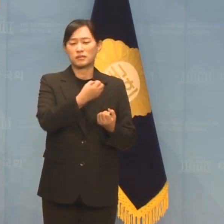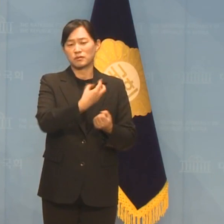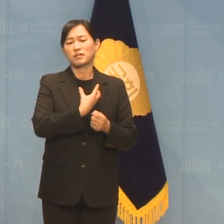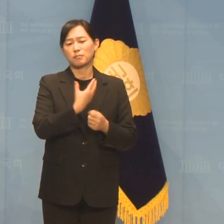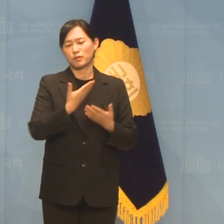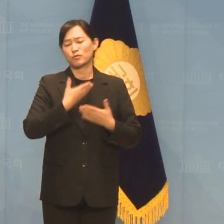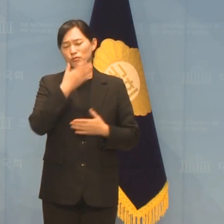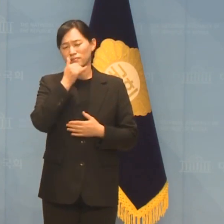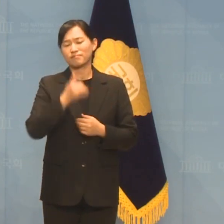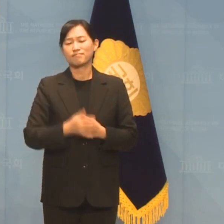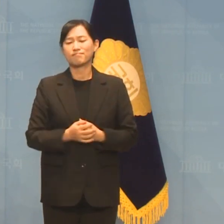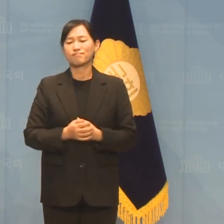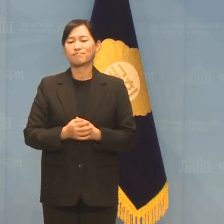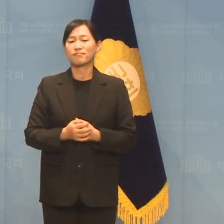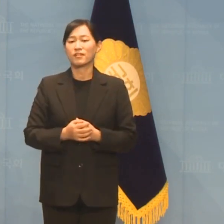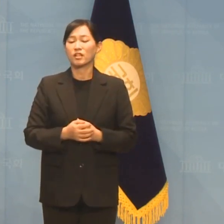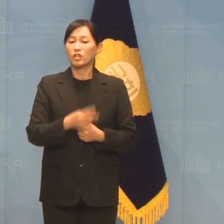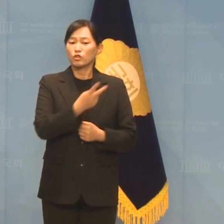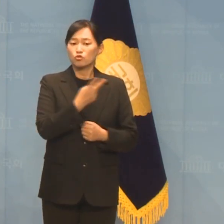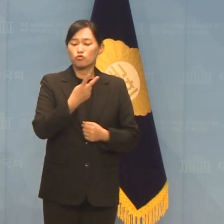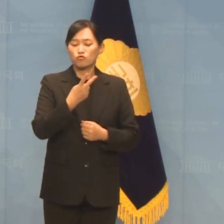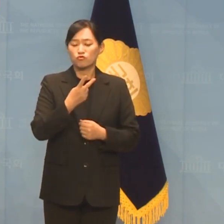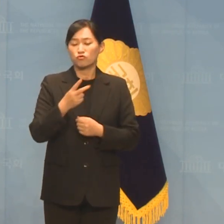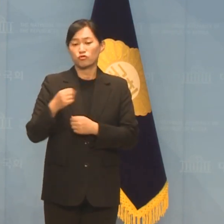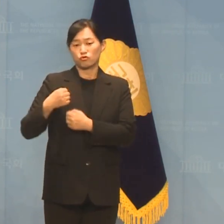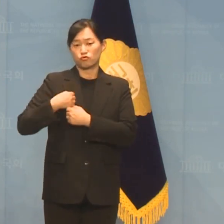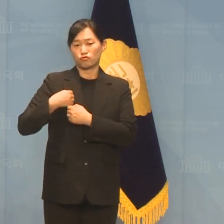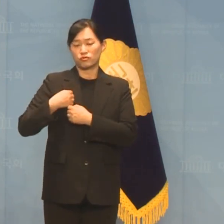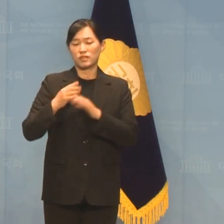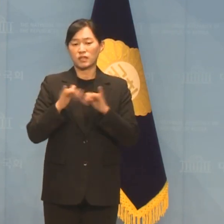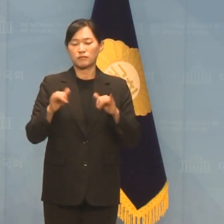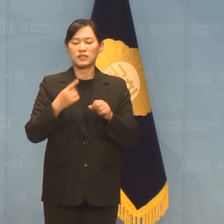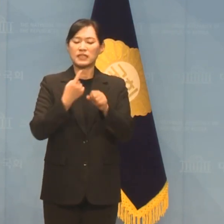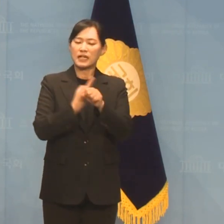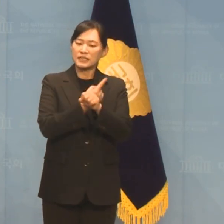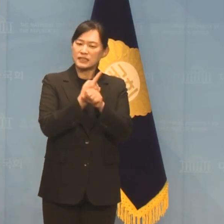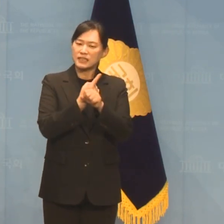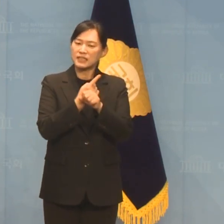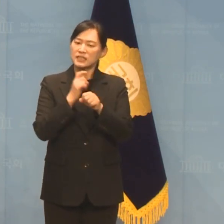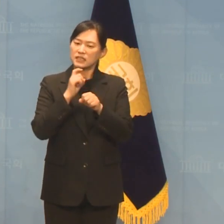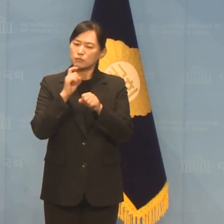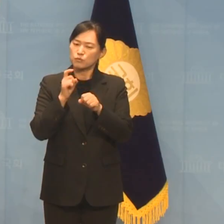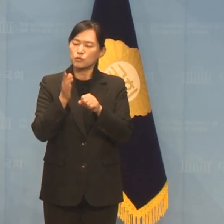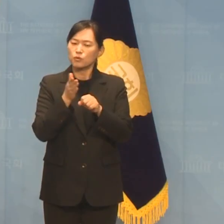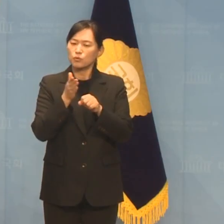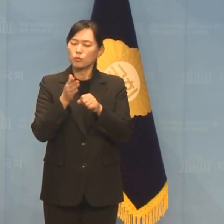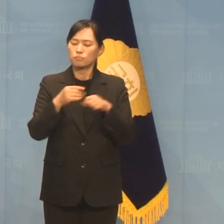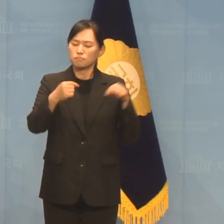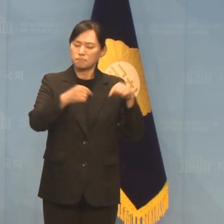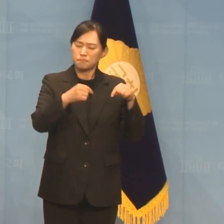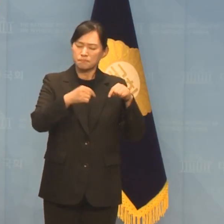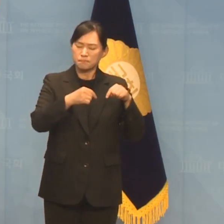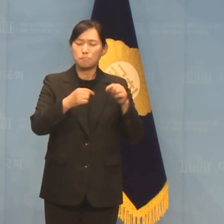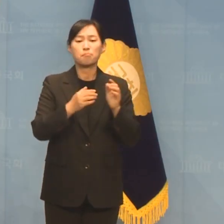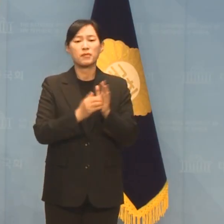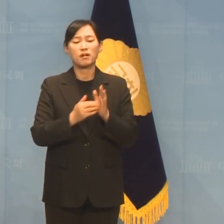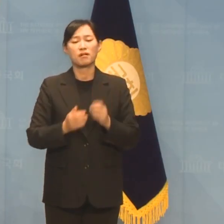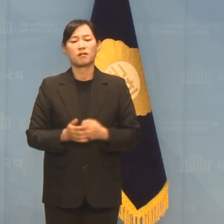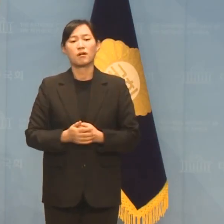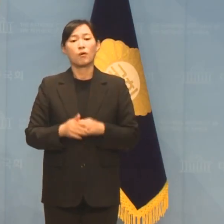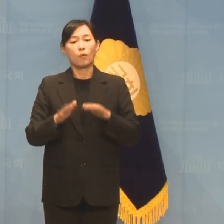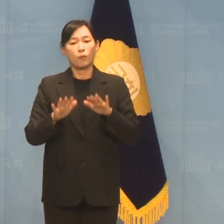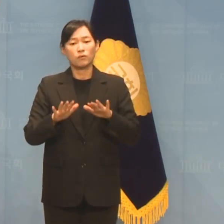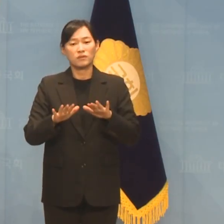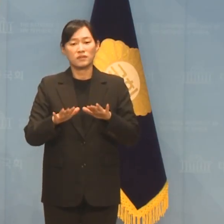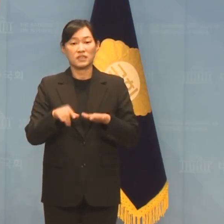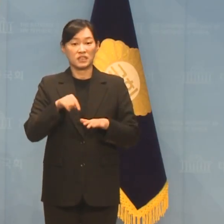있었습니다. 2명의 북한군 포로를 총 1시간 10여 분 동안 면담했습니다. 오늘 이